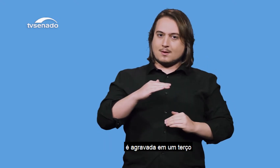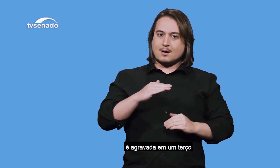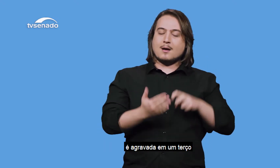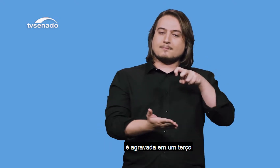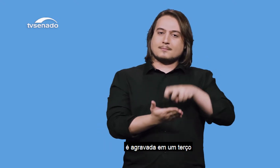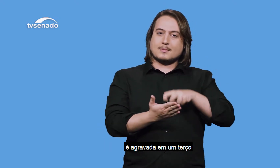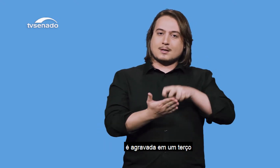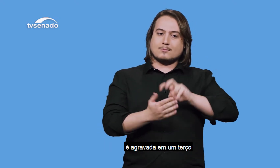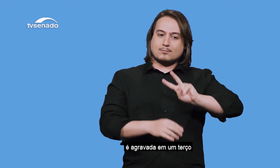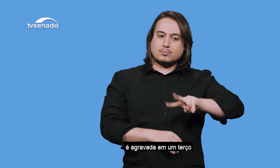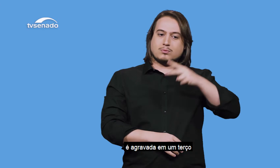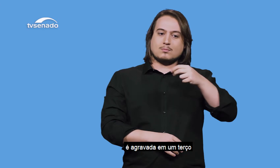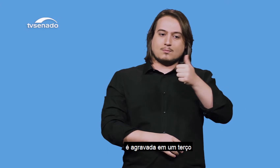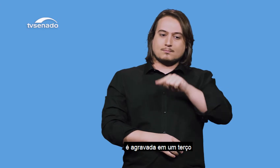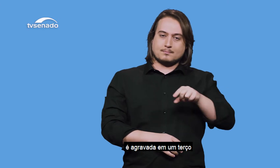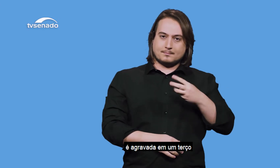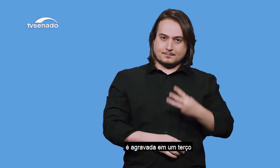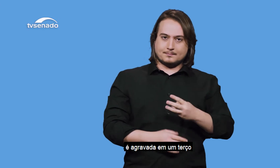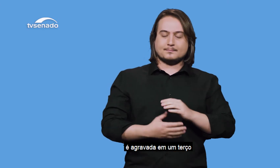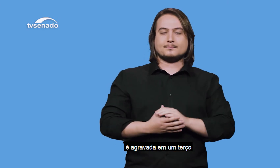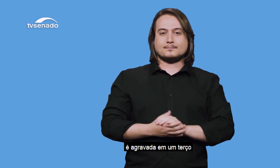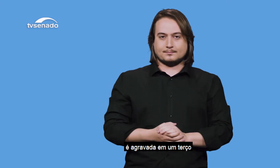agravada em um terço